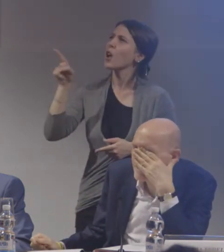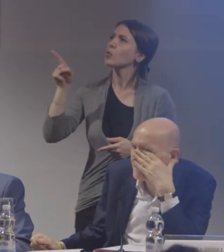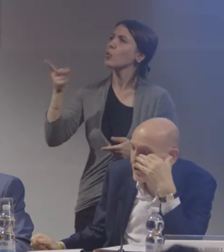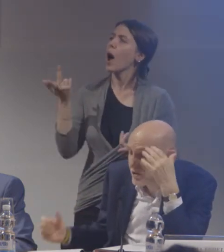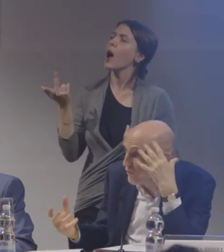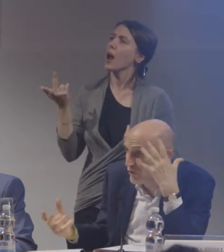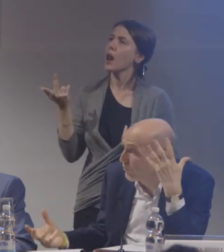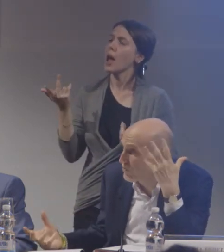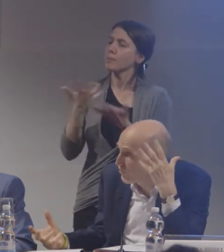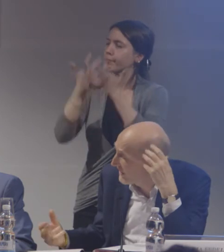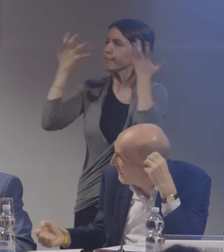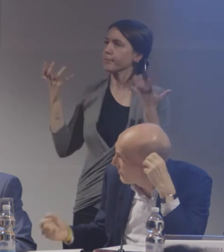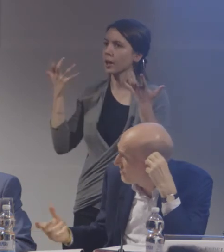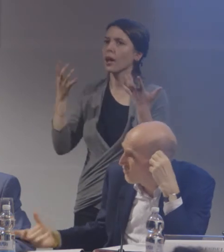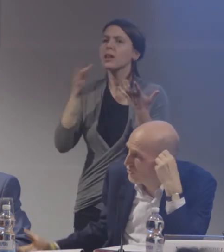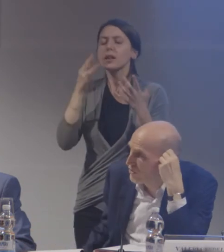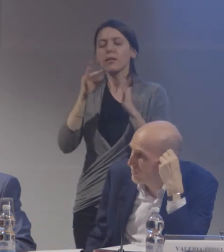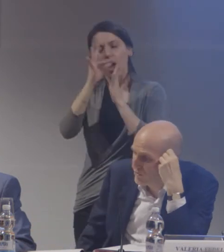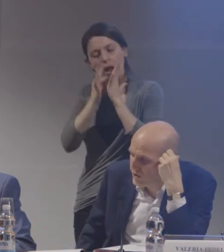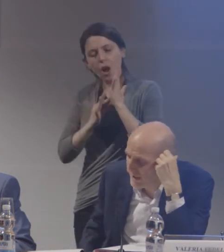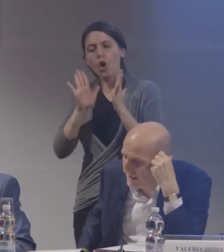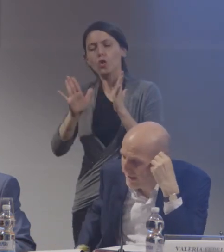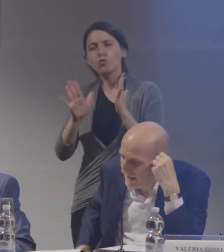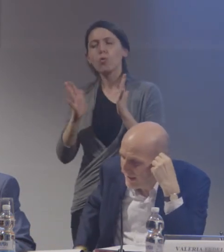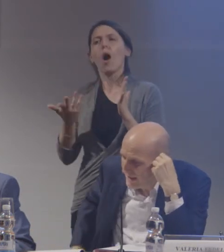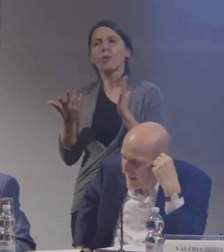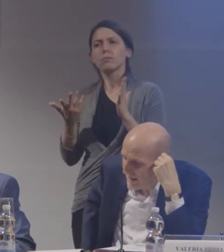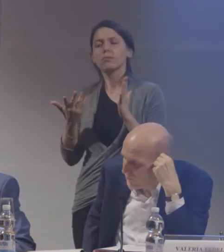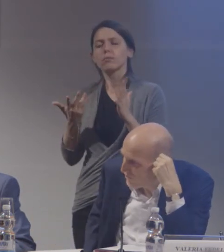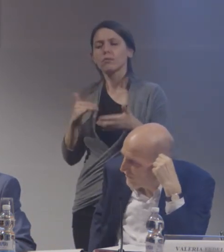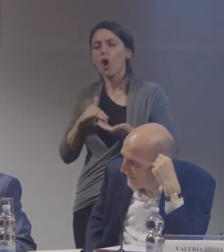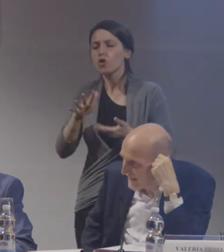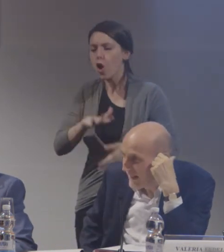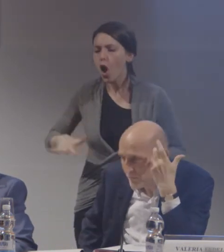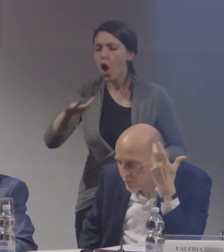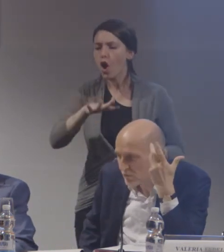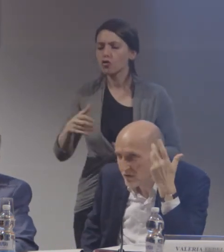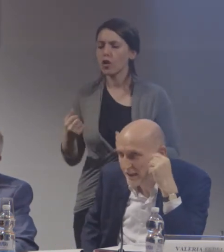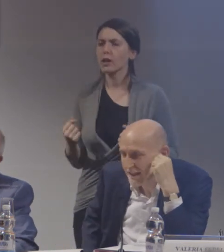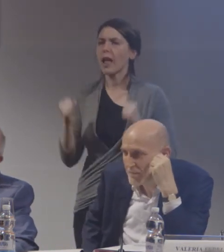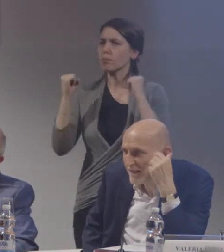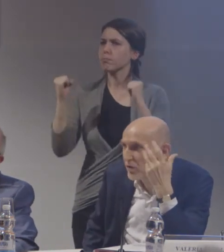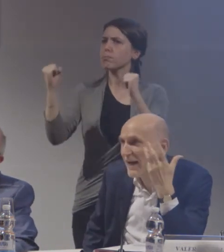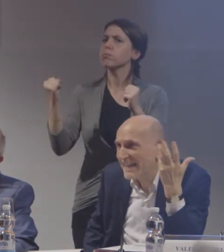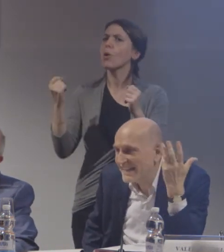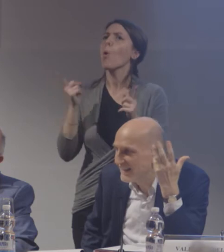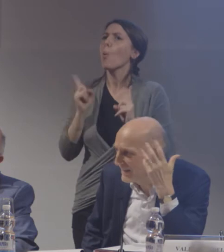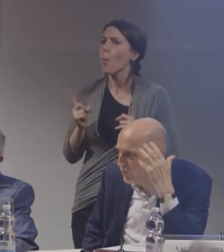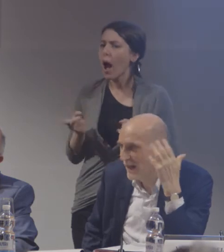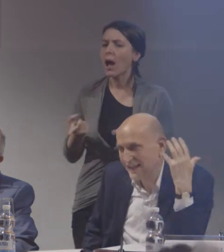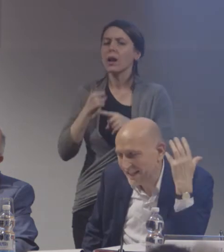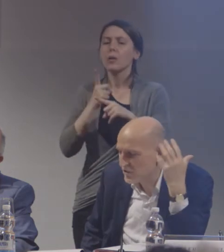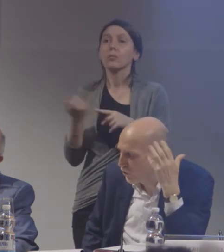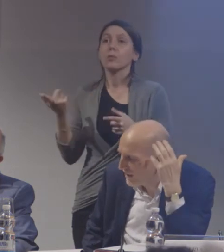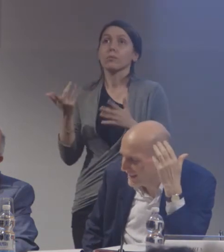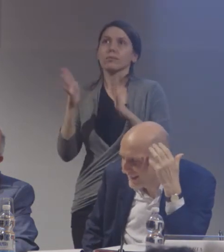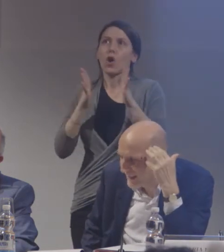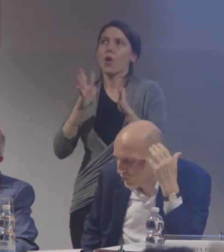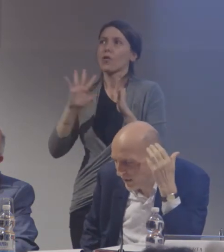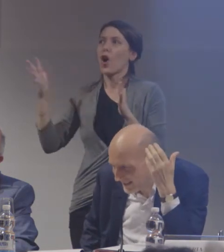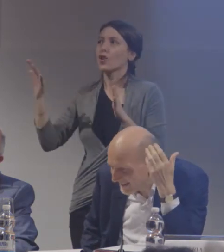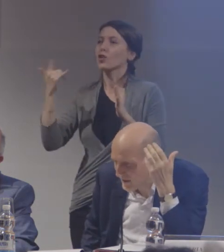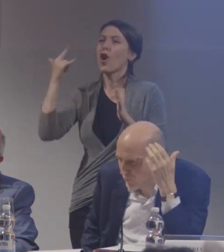che facessero forte una società, facessero solida una società e una civiltà appunto. E rispetto agli intellettuali, alla storia